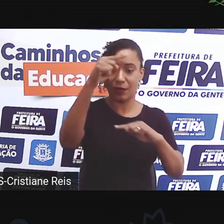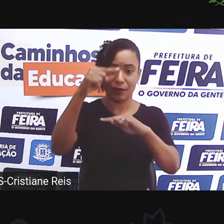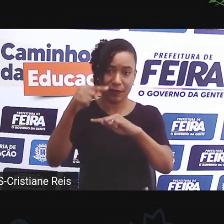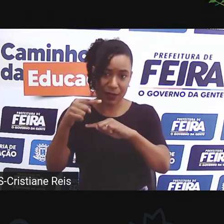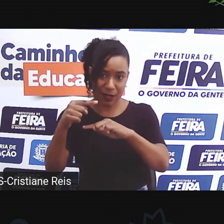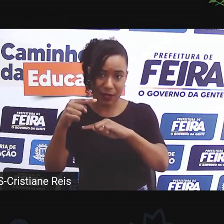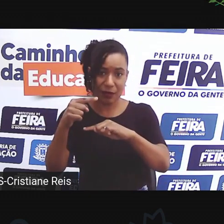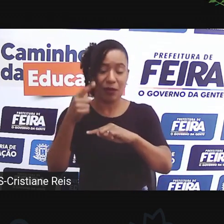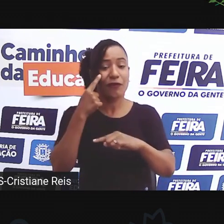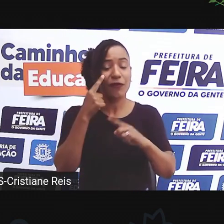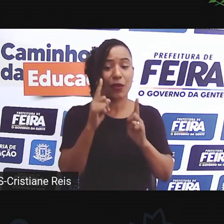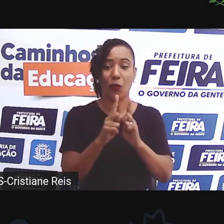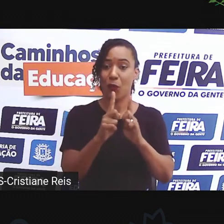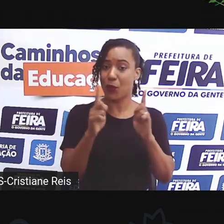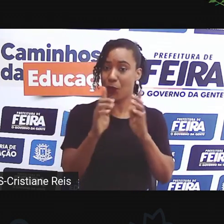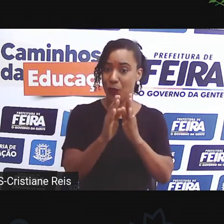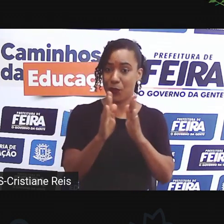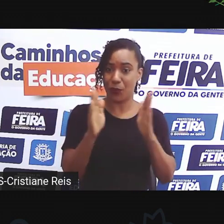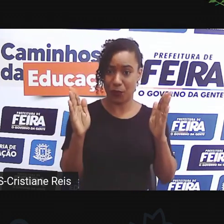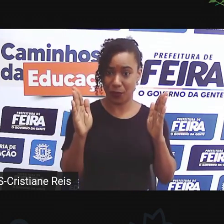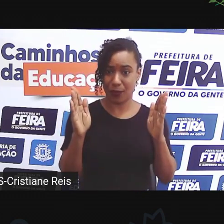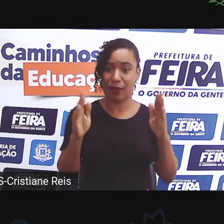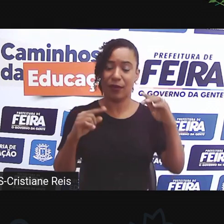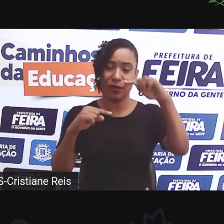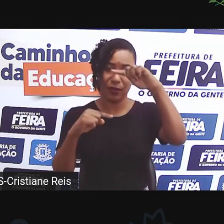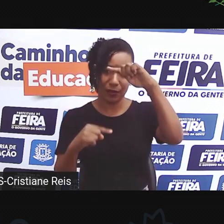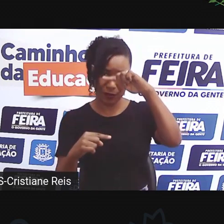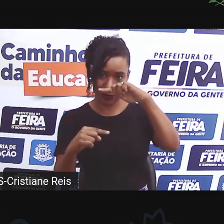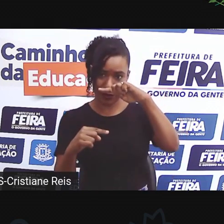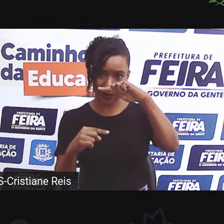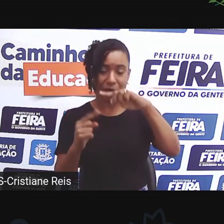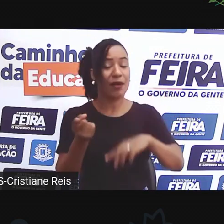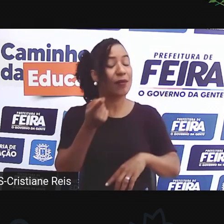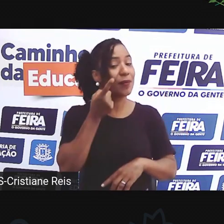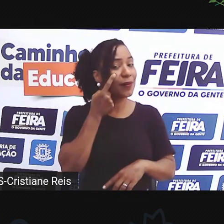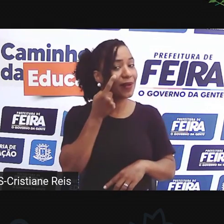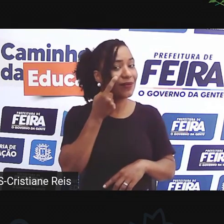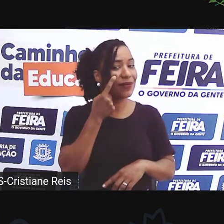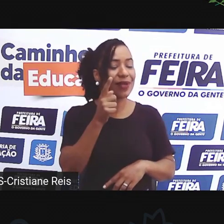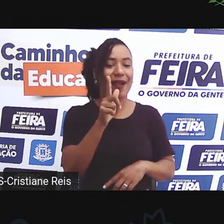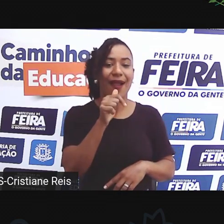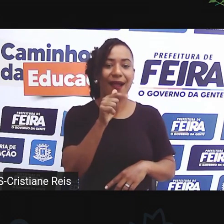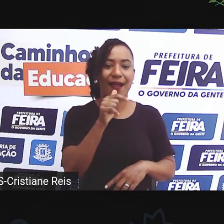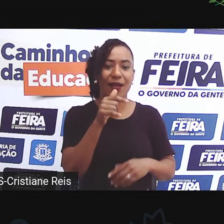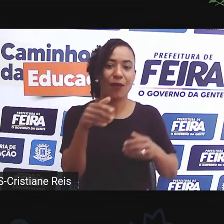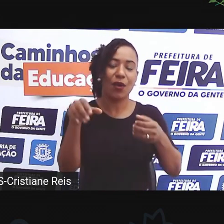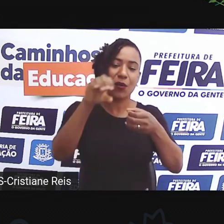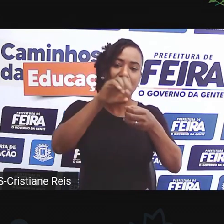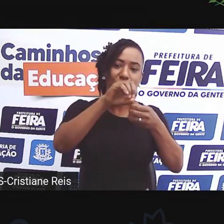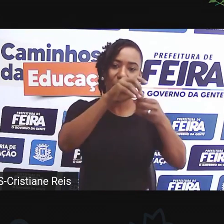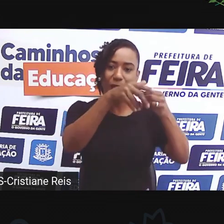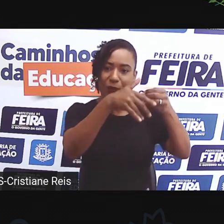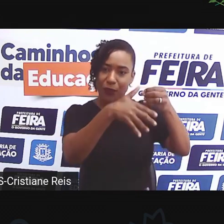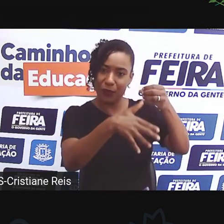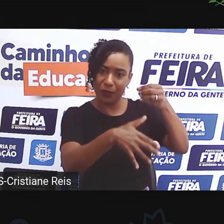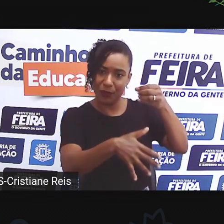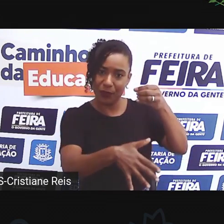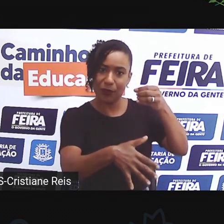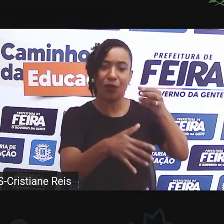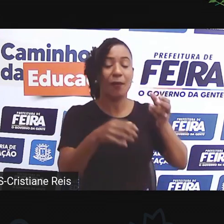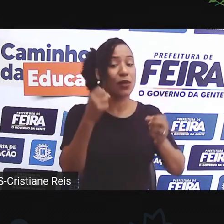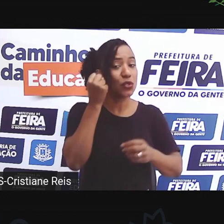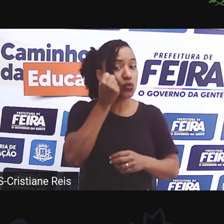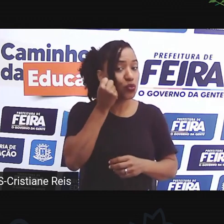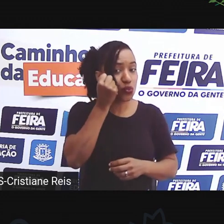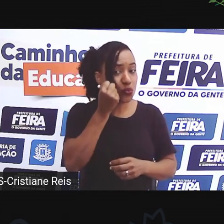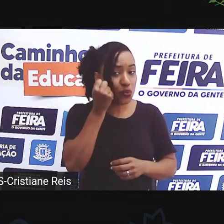altura, a largura, para que a gente não derrame o líquido. Isso vale quando a gente for servir um